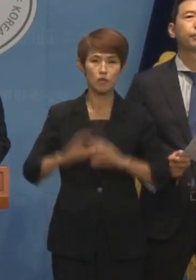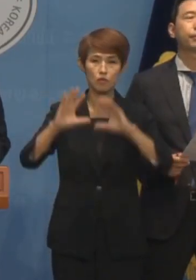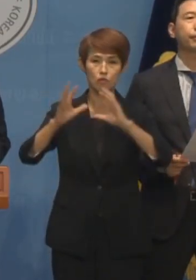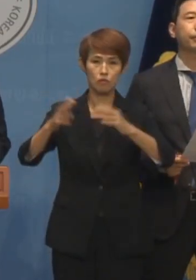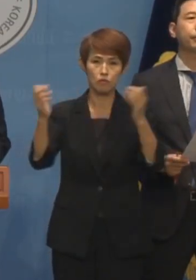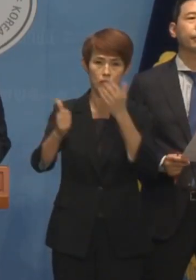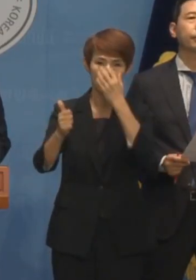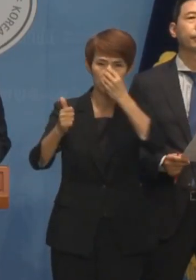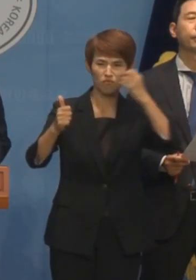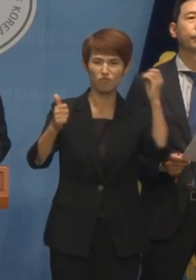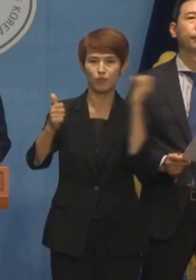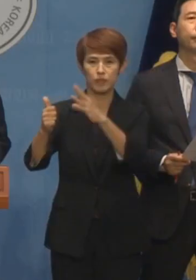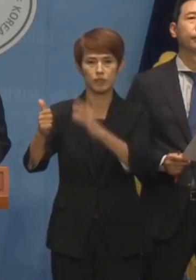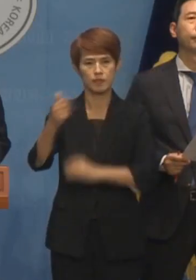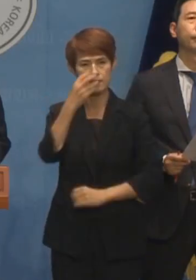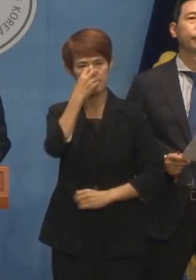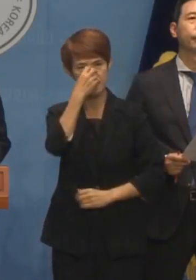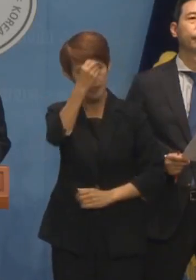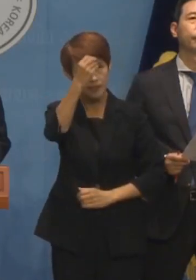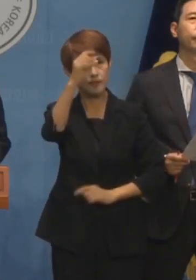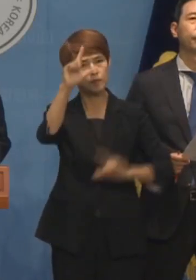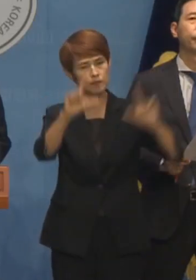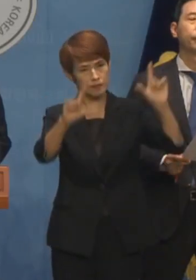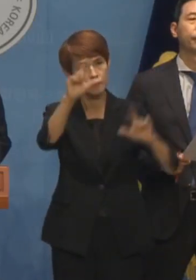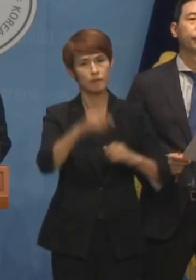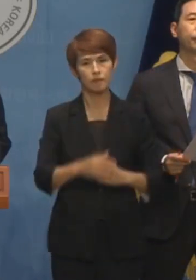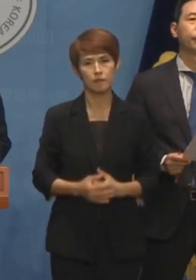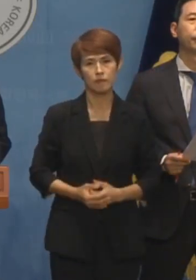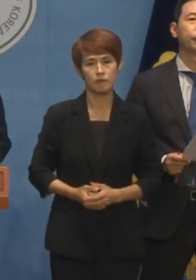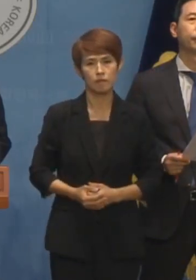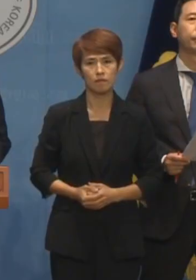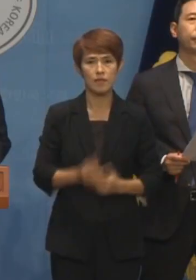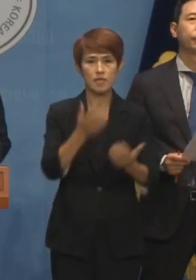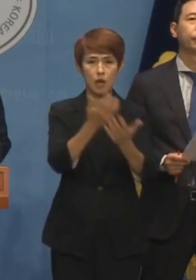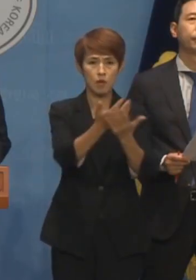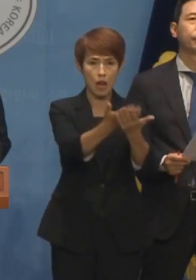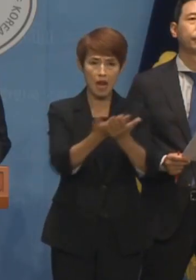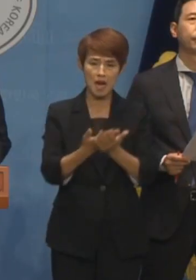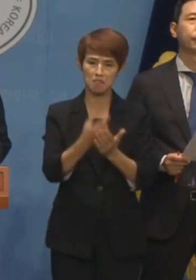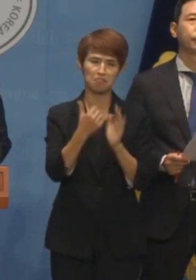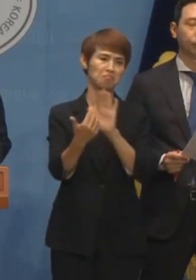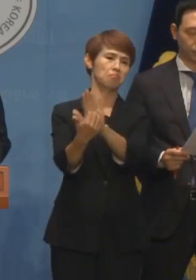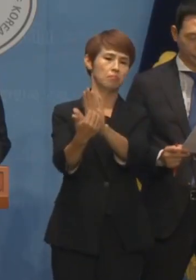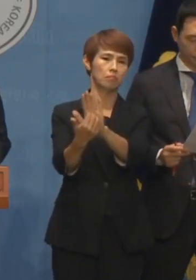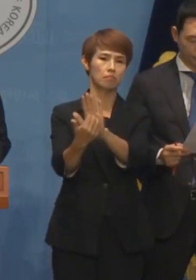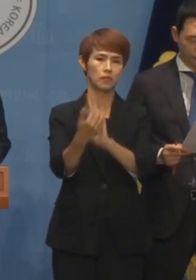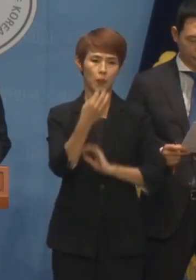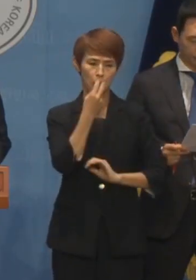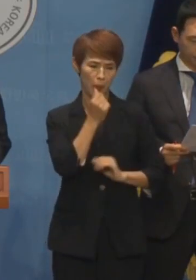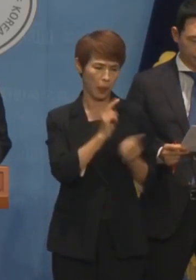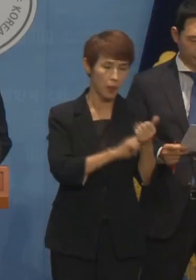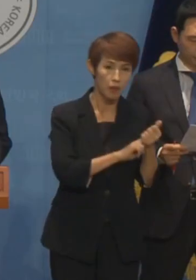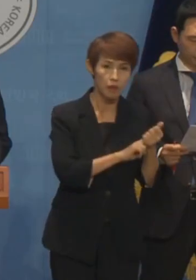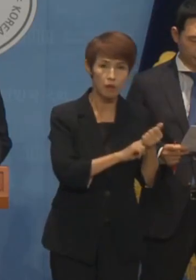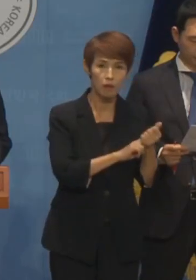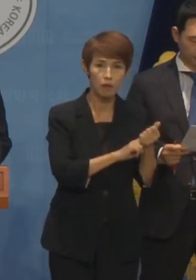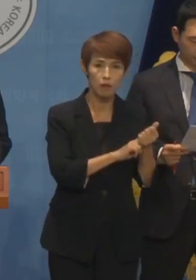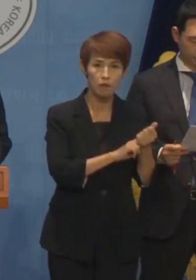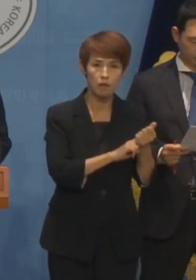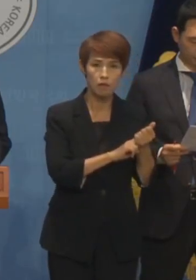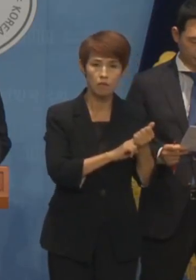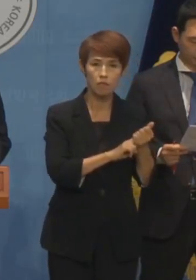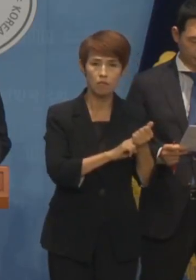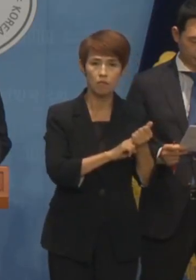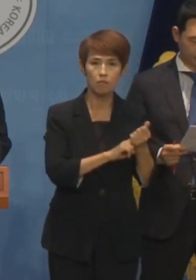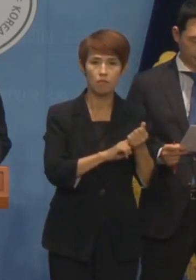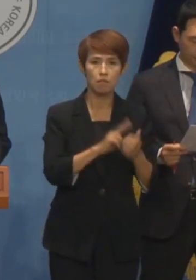무시하는 오만한 태도를 보였다. 자료 제출 거부를 통한 은폐 시도 때도